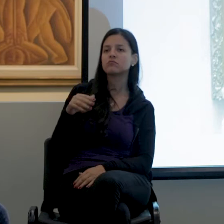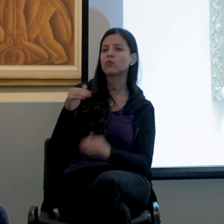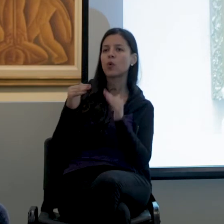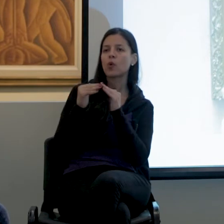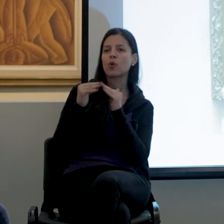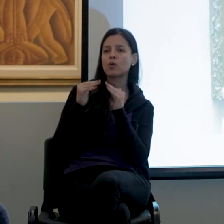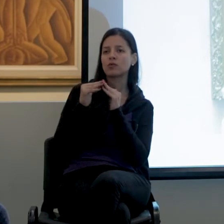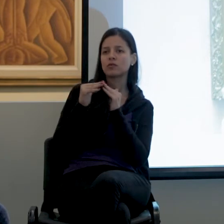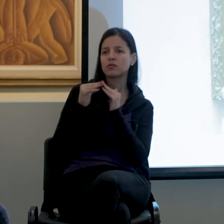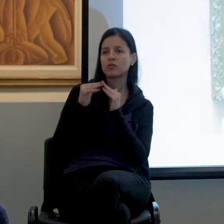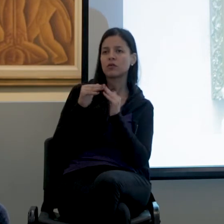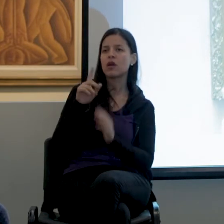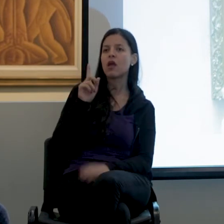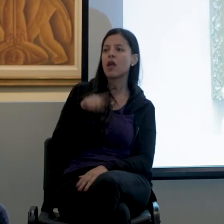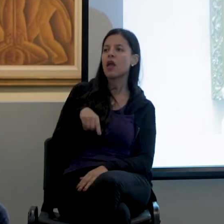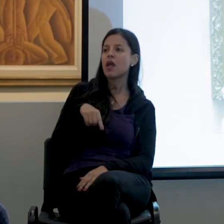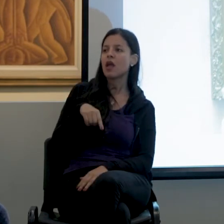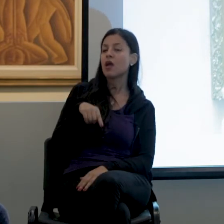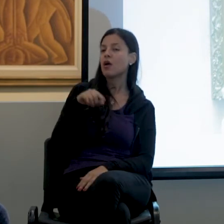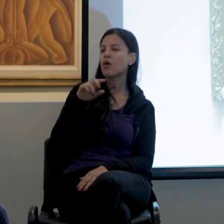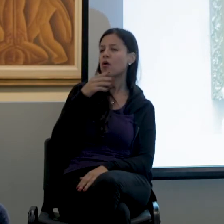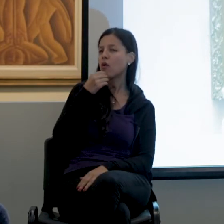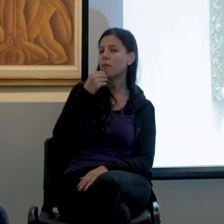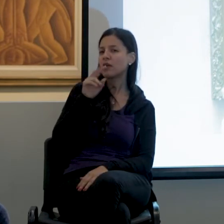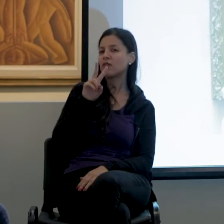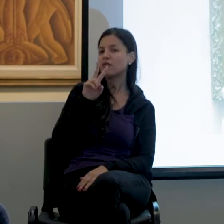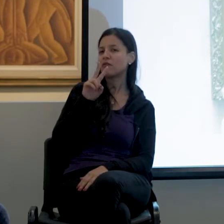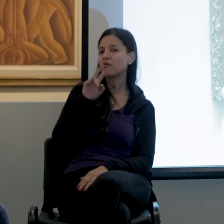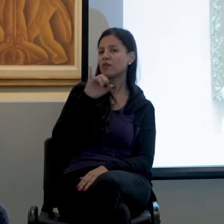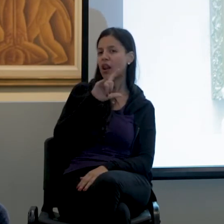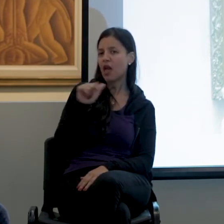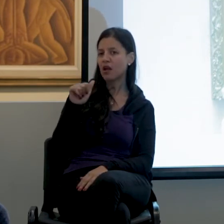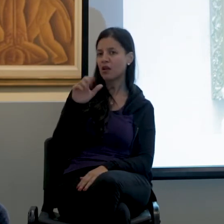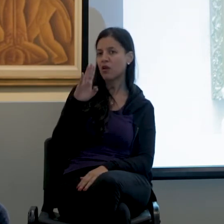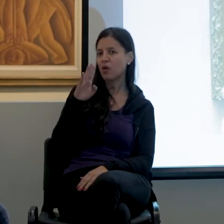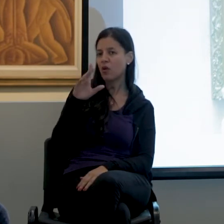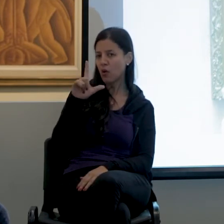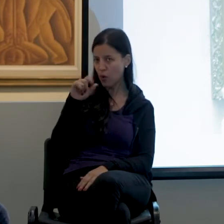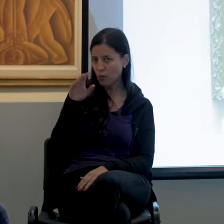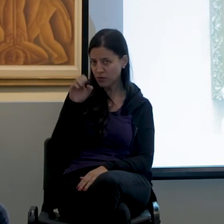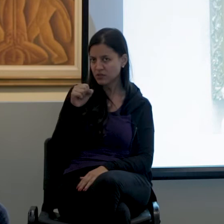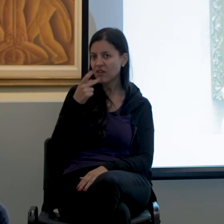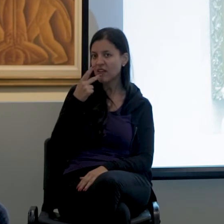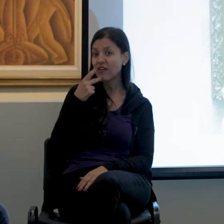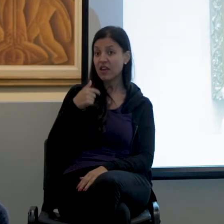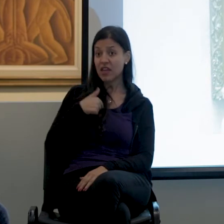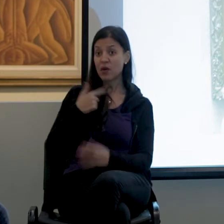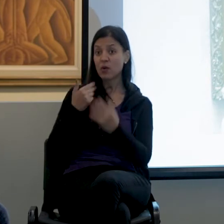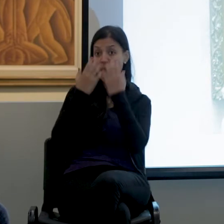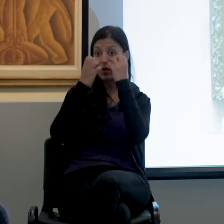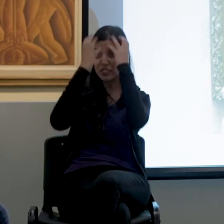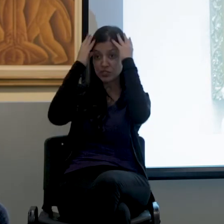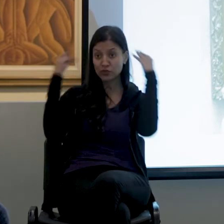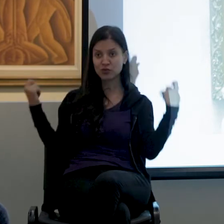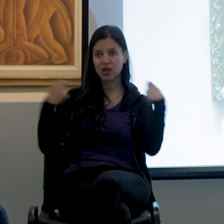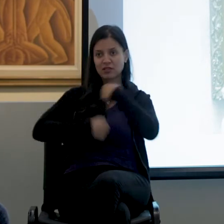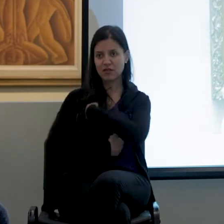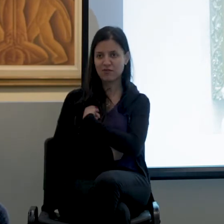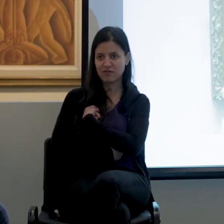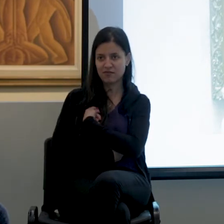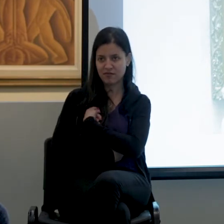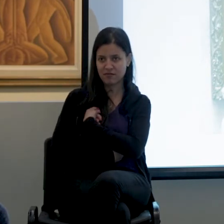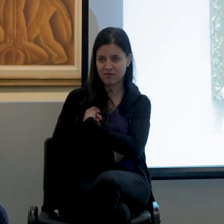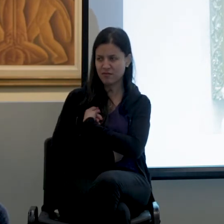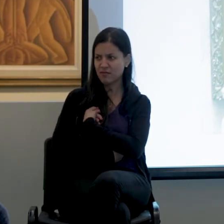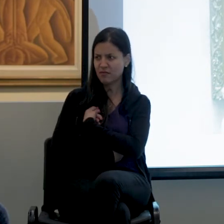Eu sou um índio de casaca, dizia o Villa-Lobos. E ele não era nem uma coisa, nem outra. Mas a ideia era essa.